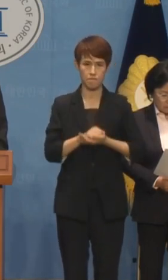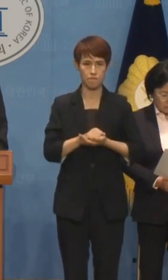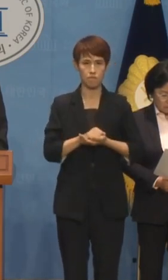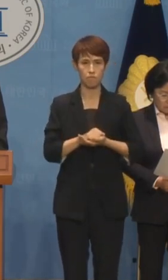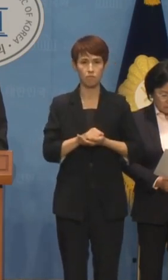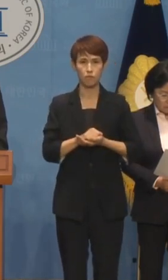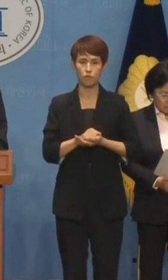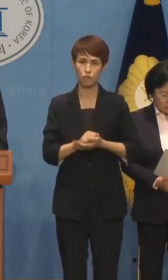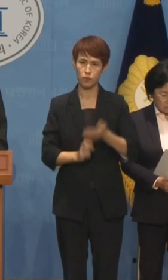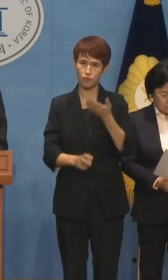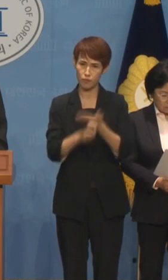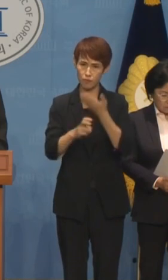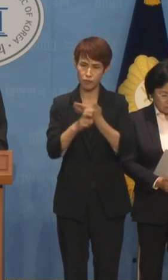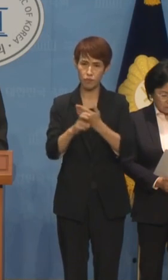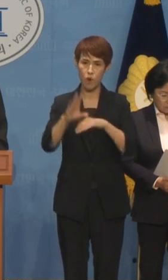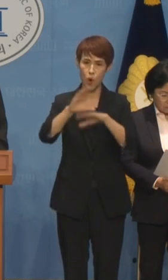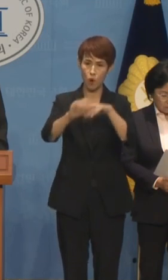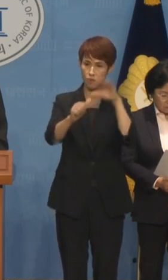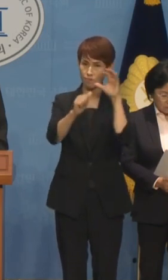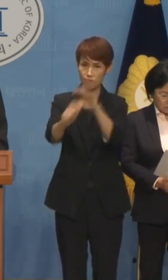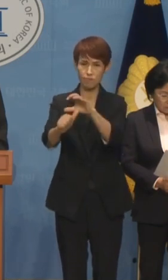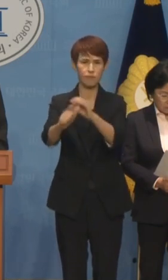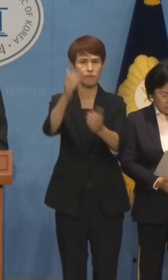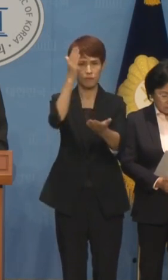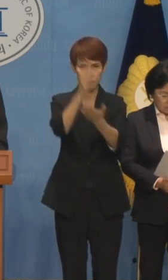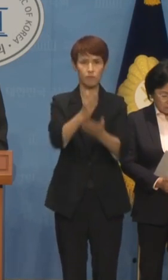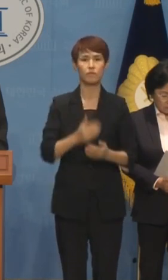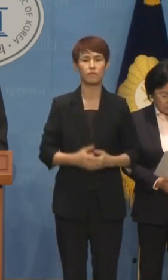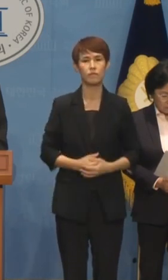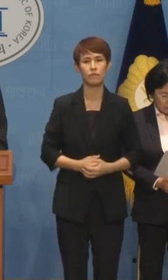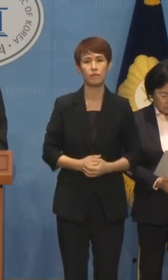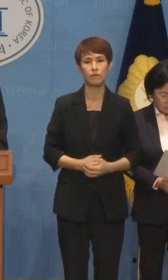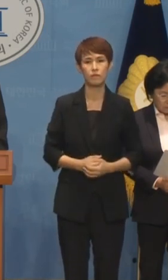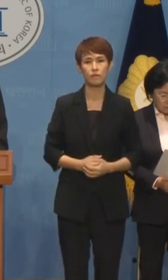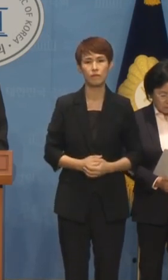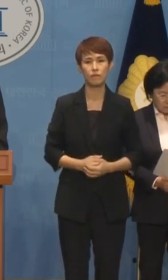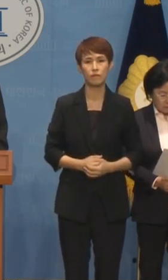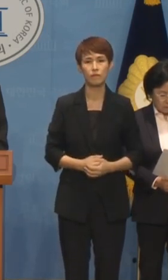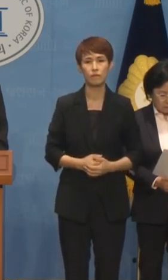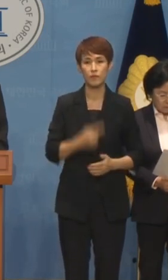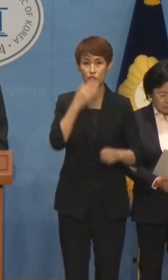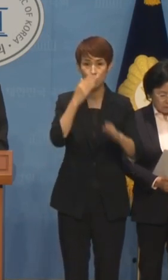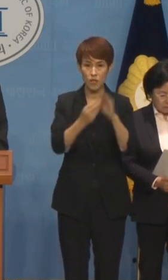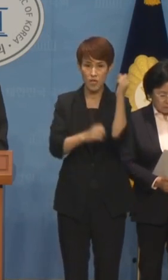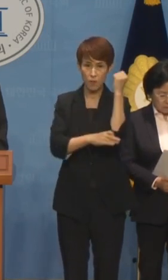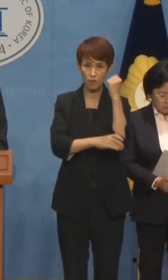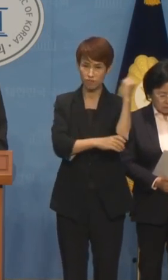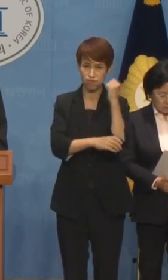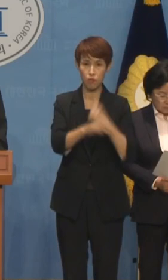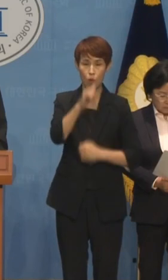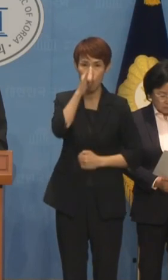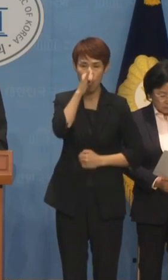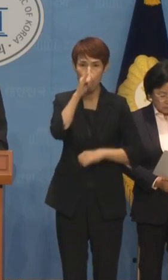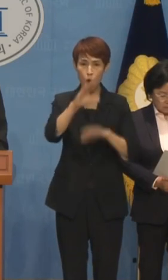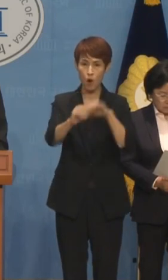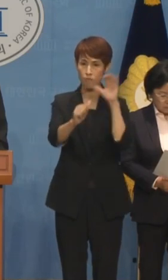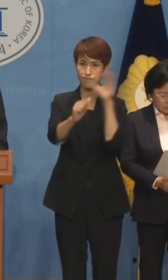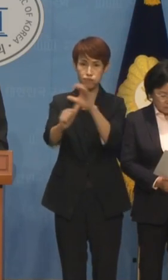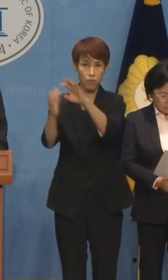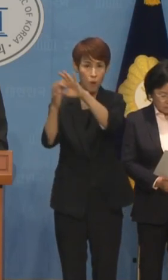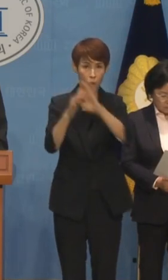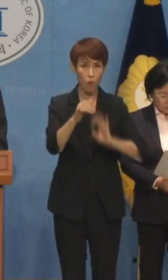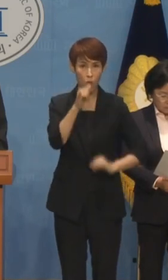부당한 언론 장악 시도를 당장 멈춰야 합니다. 민주주의 근간을 훼손하는 언론 탄압을